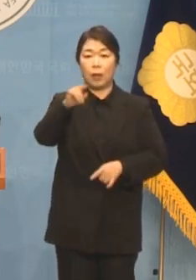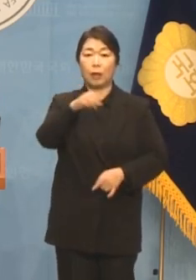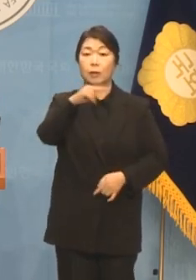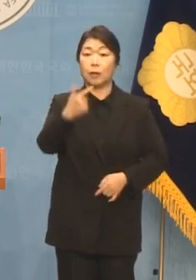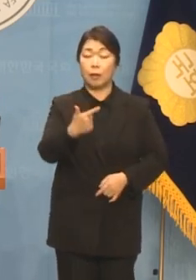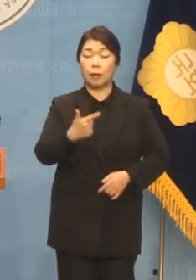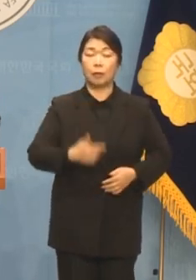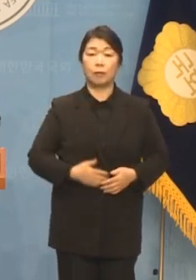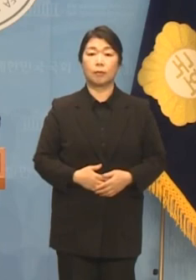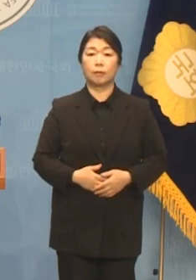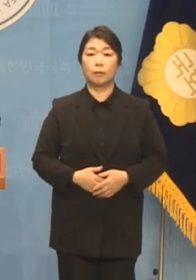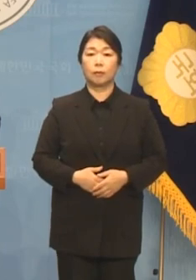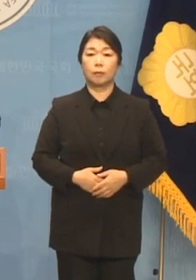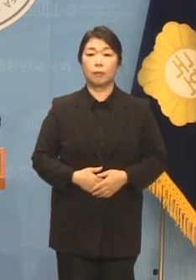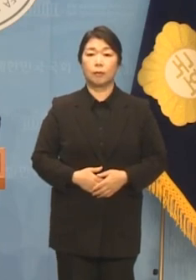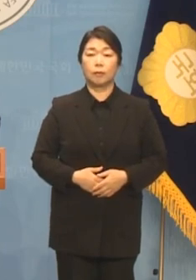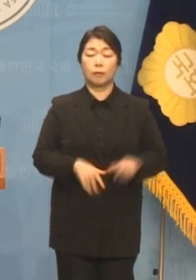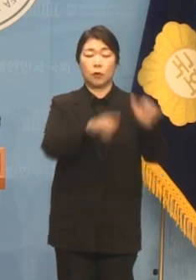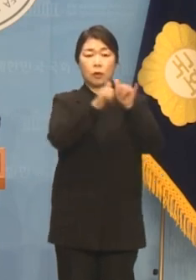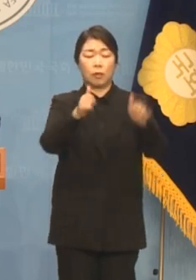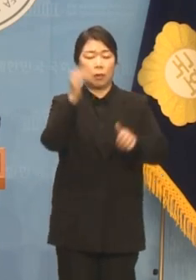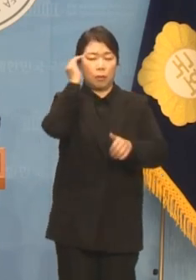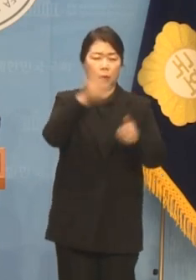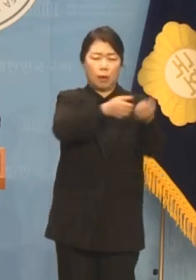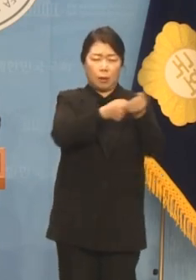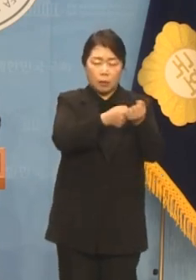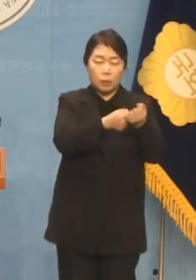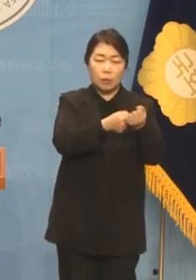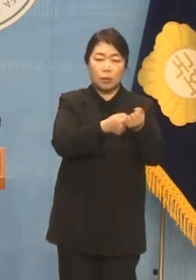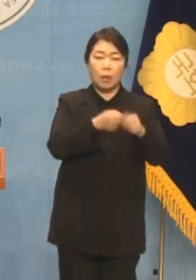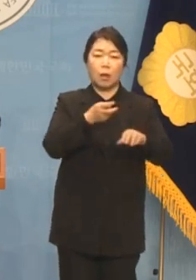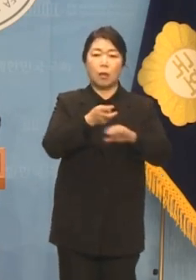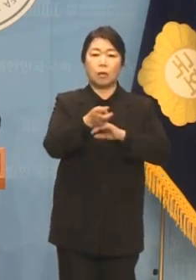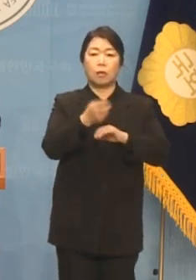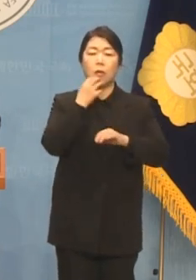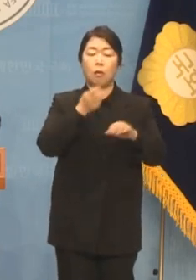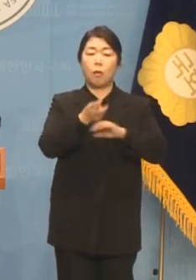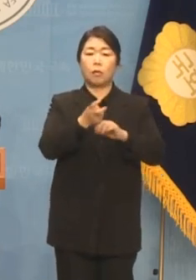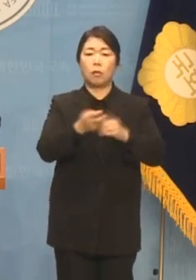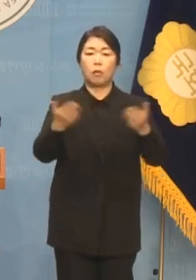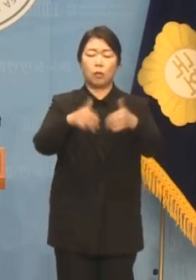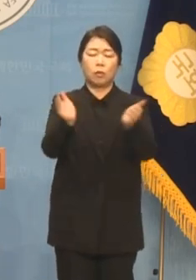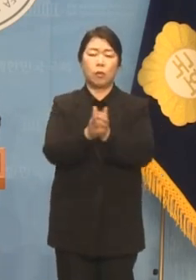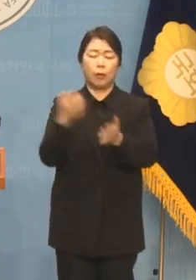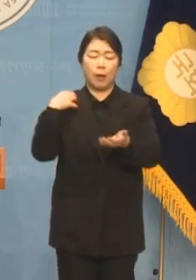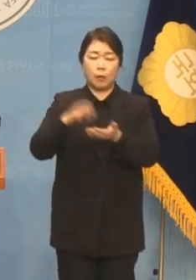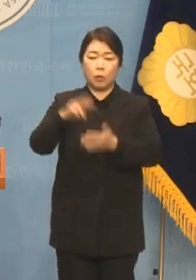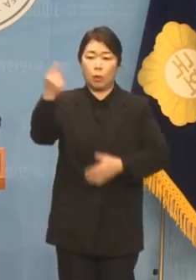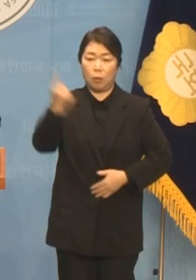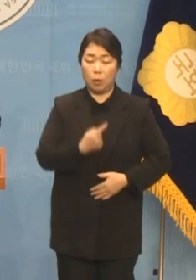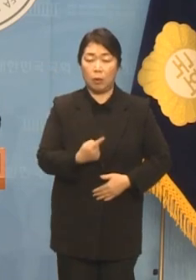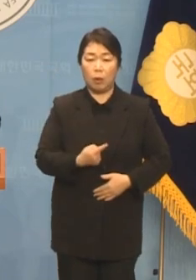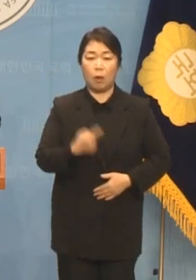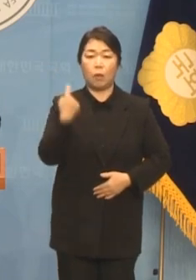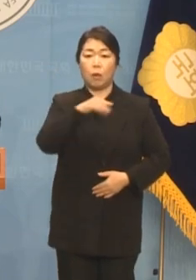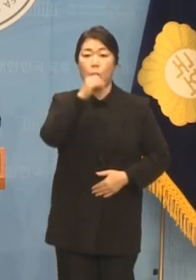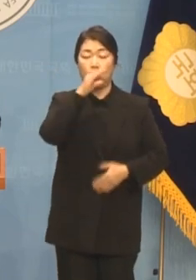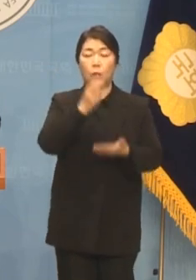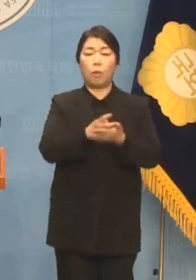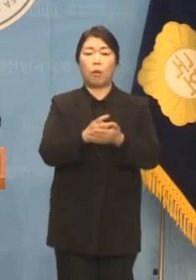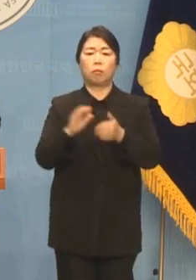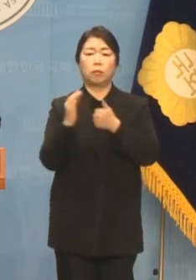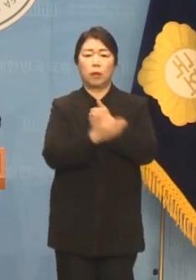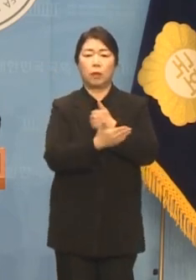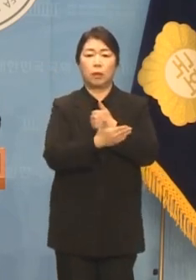있니다 시민 발목 잡는 서울 버스 노동 조합은 즉각 복귀하고 노란봉투법 옹호하는 민주당은